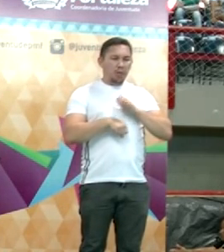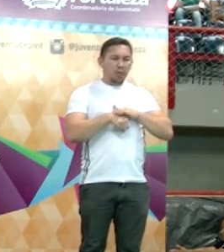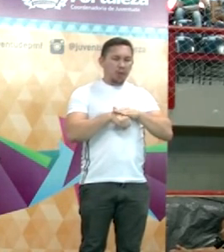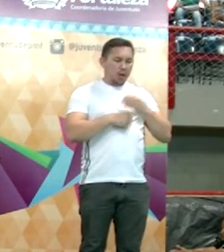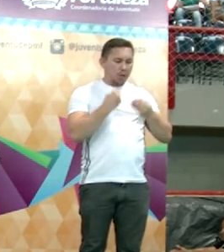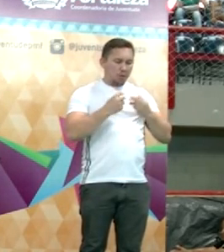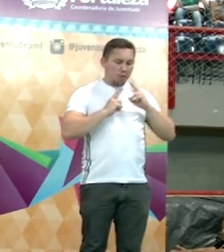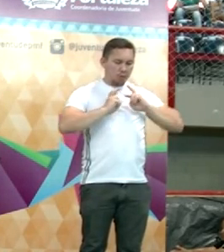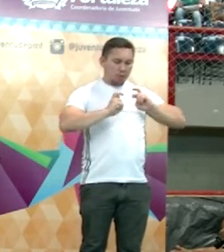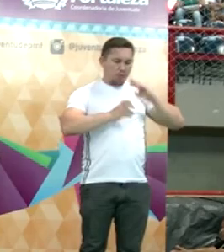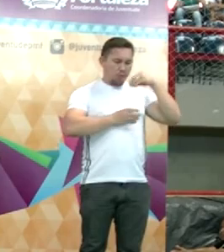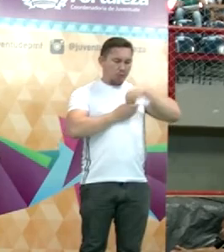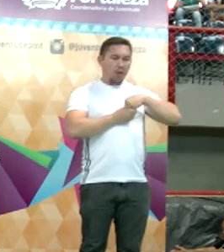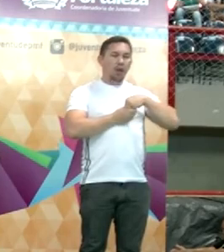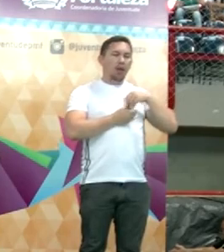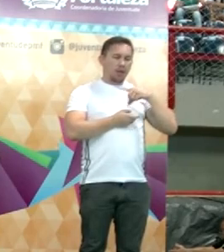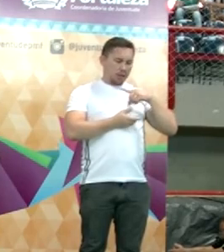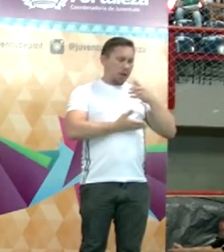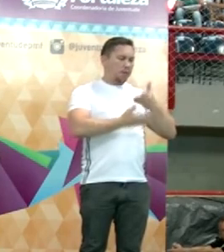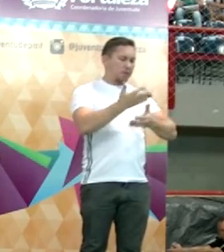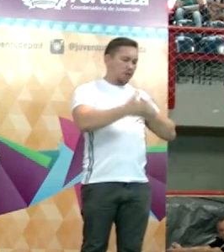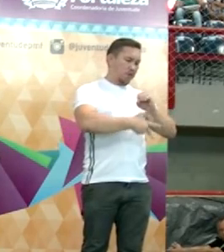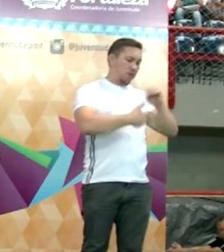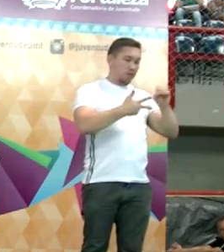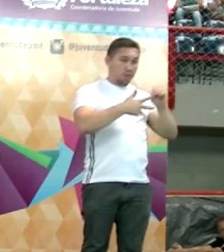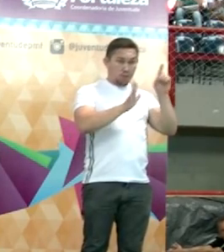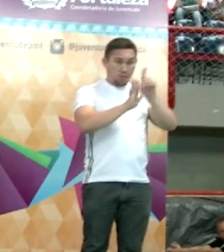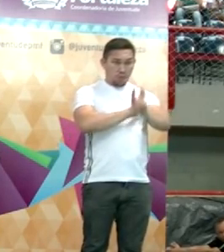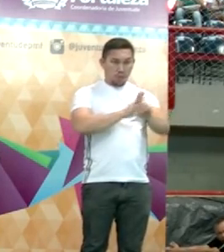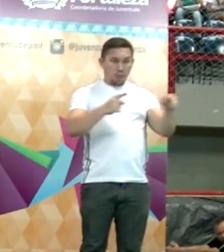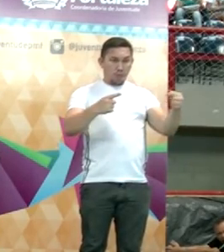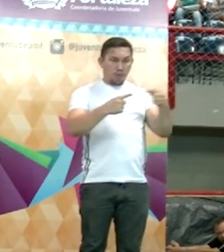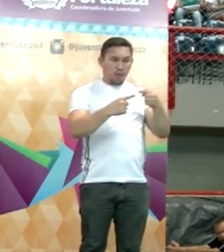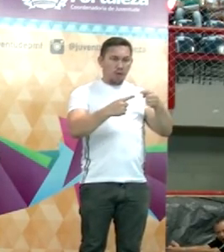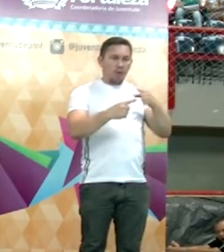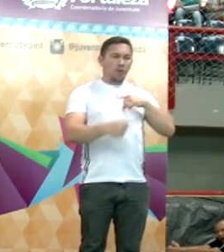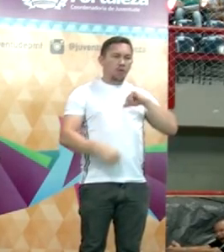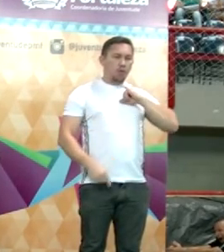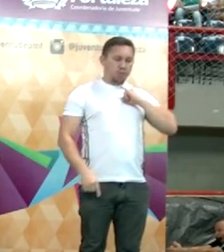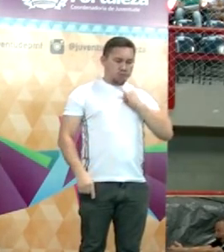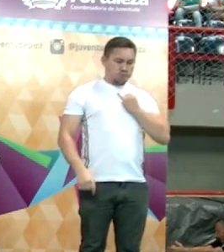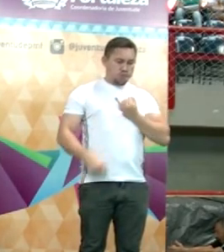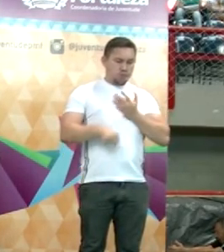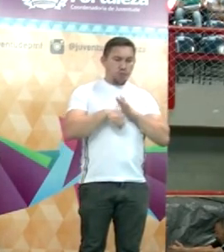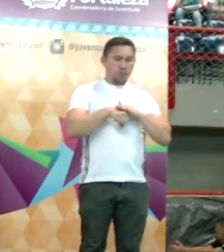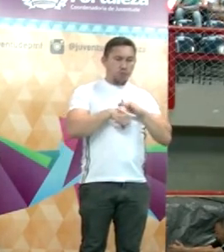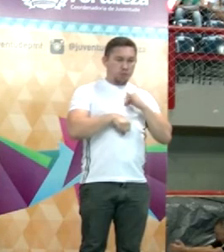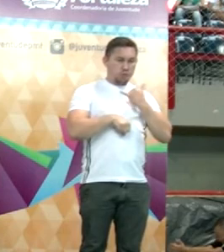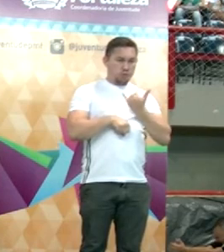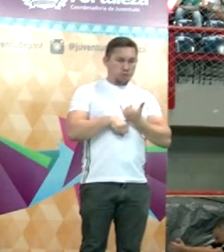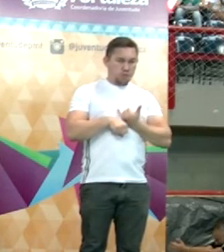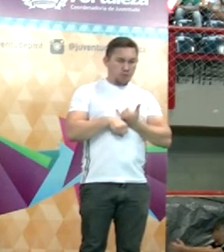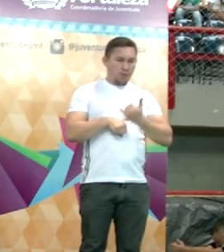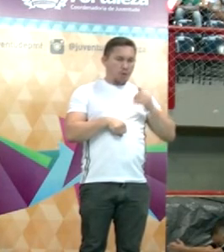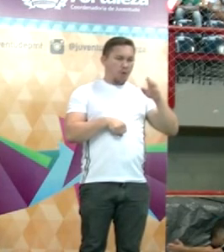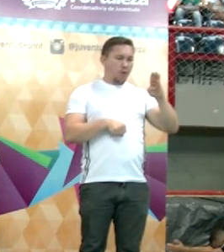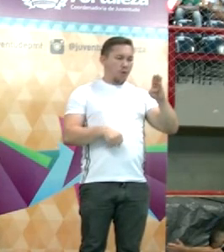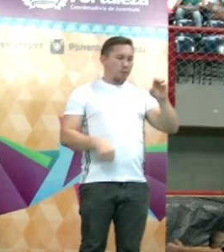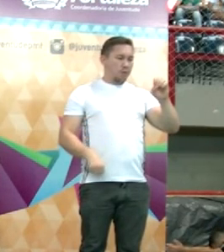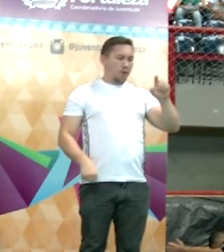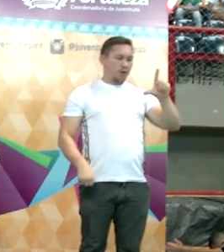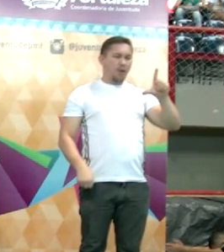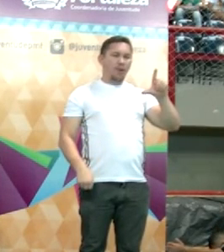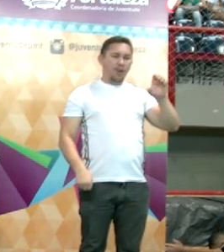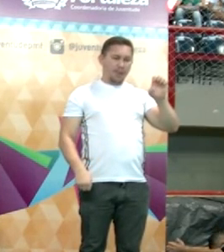você. Já caiu na prova do Enem uma questão sobre bulimia. Vocês sabem o que é isso? Anorexia. A